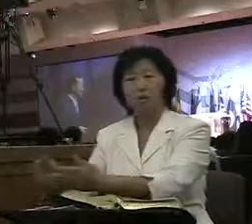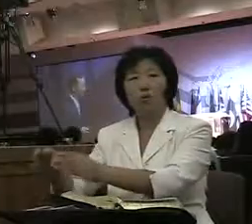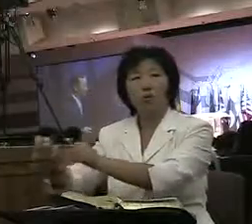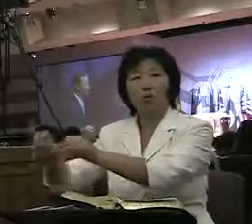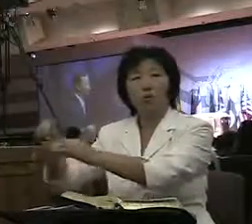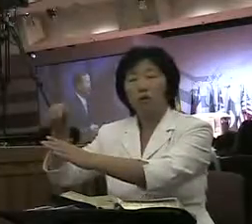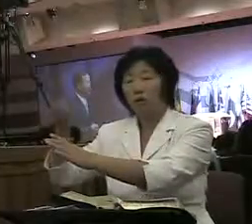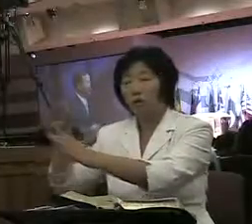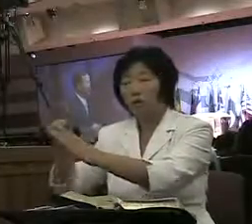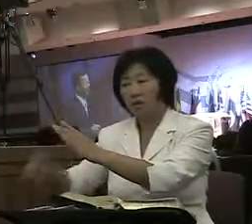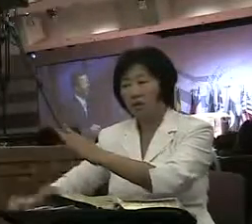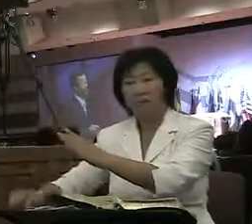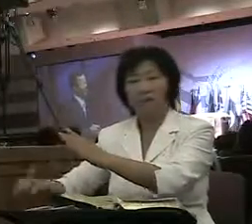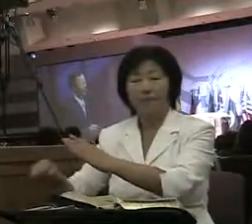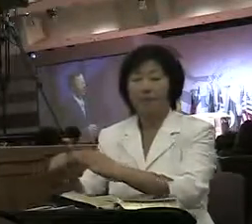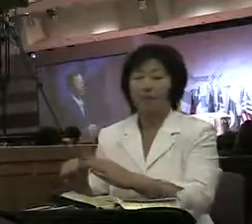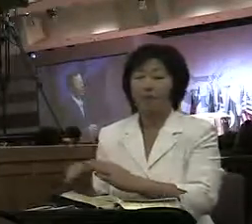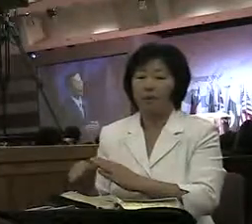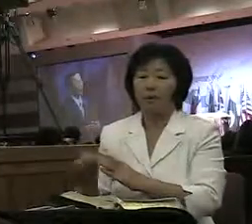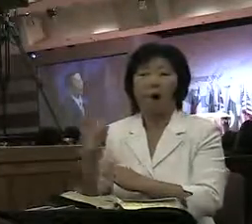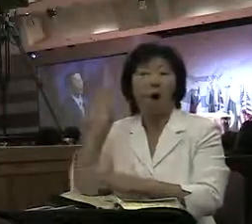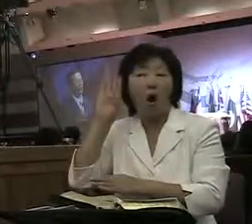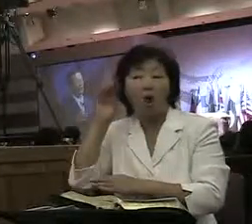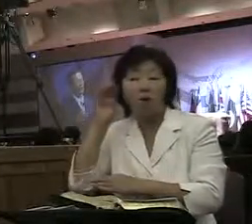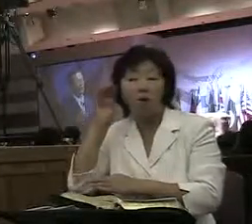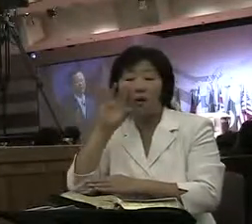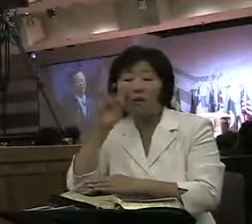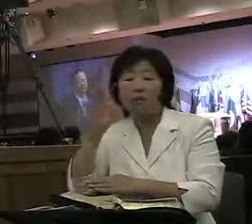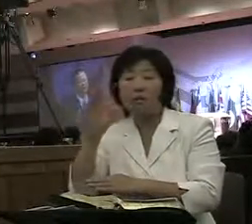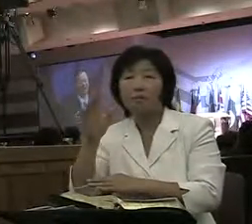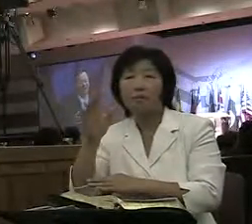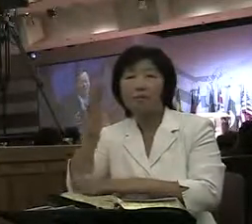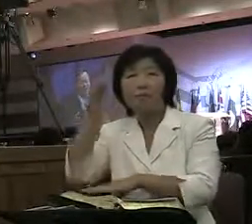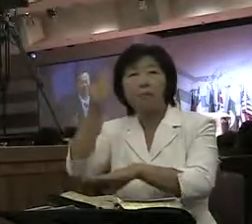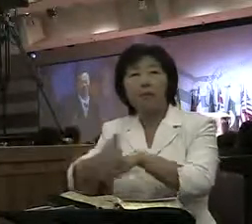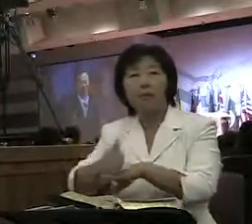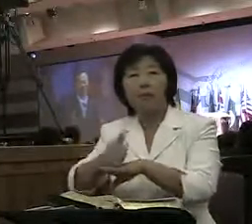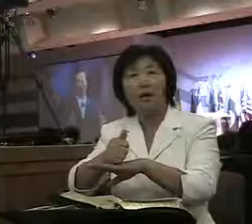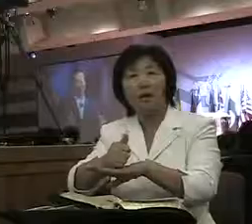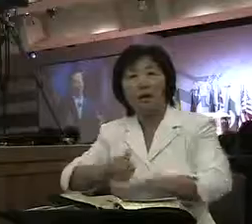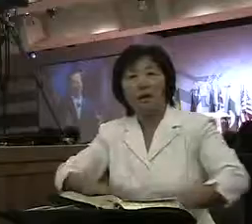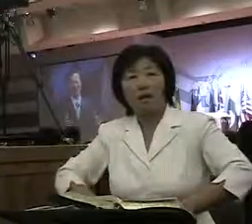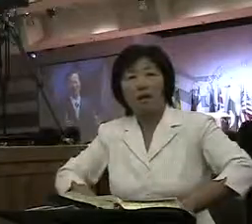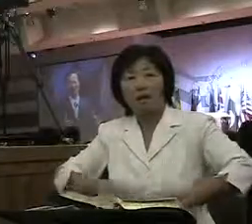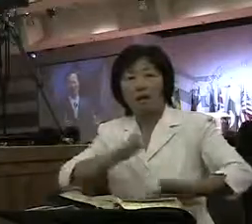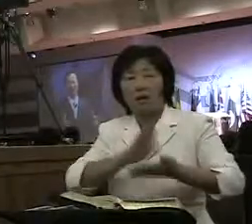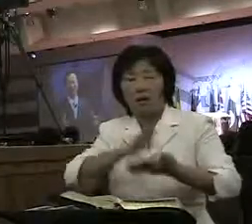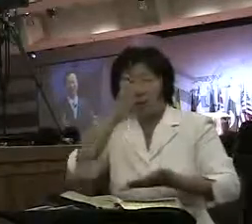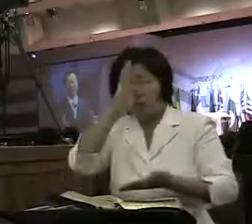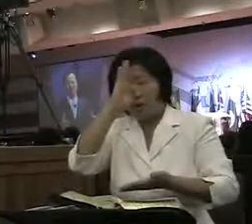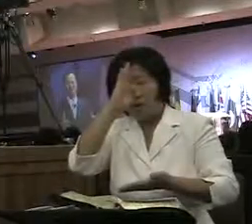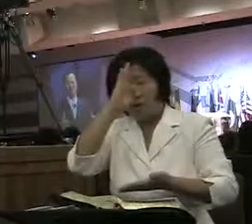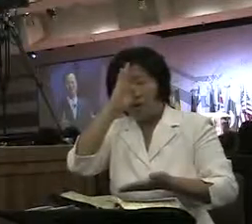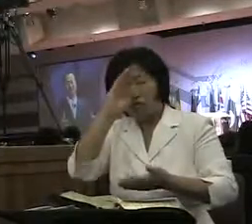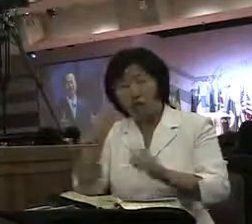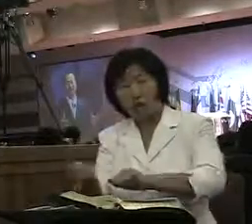아프리카 그 깊은 오지안에 들어가서 얼마 안 되어 그의 막내가 열병으로 죽게 됩니다.